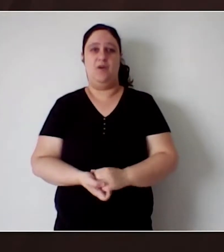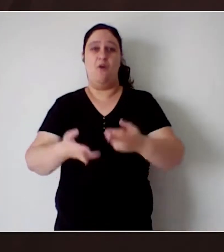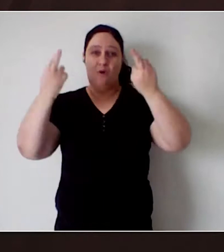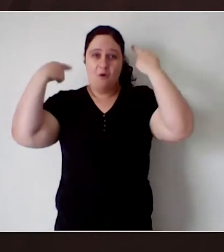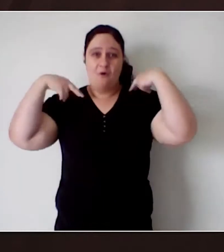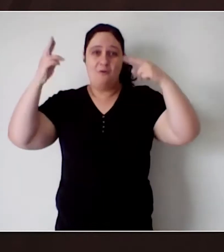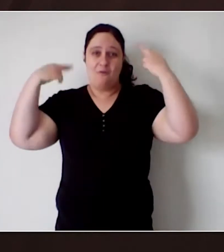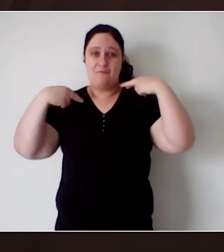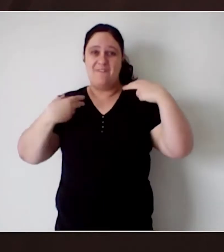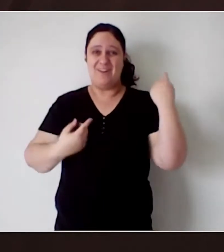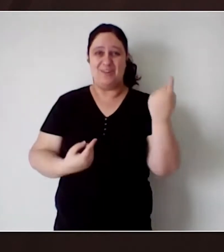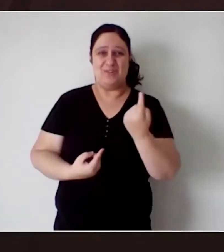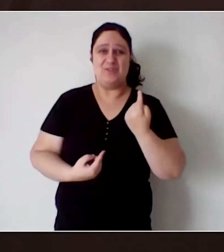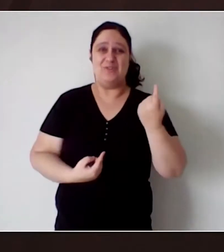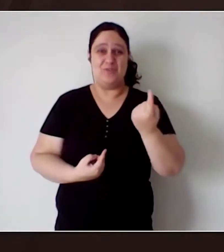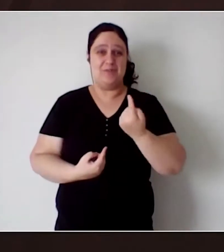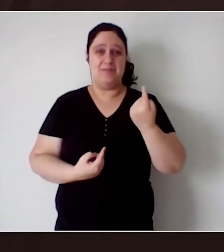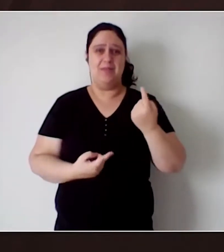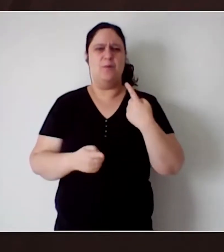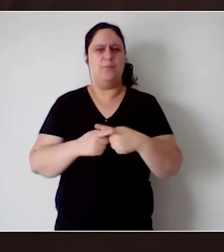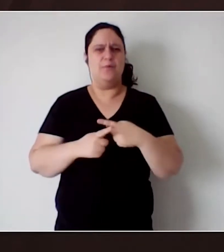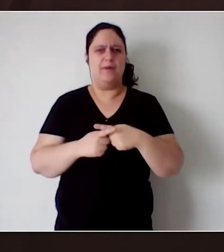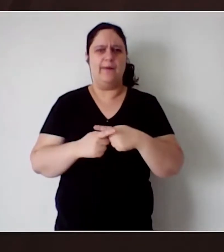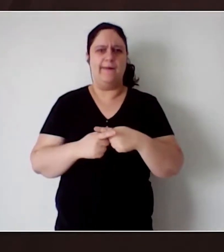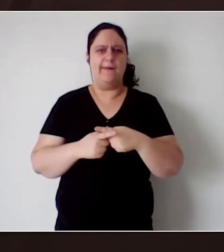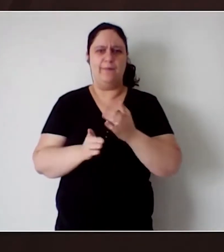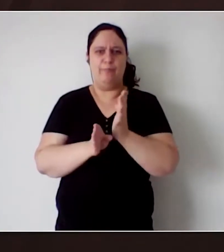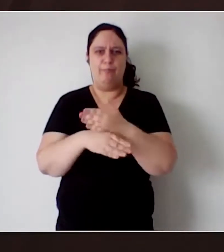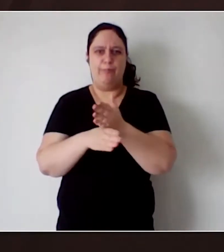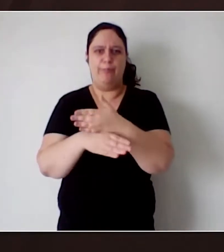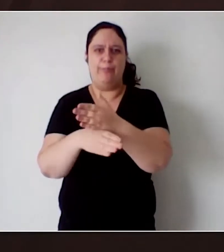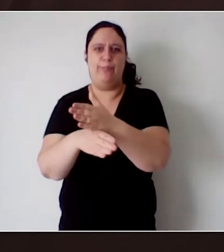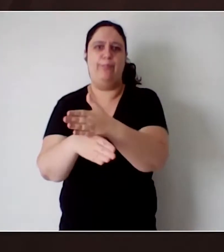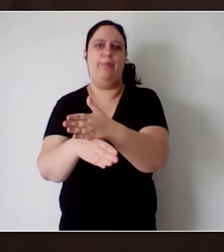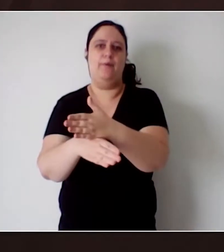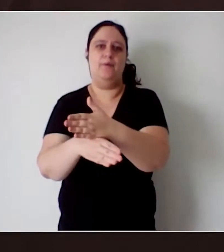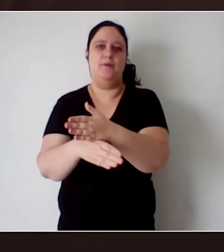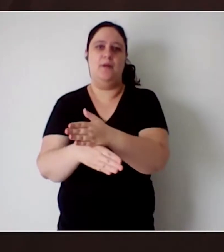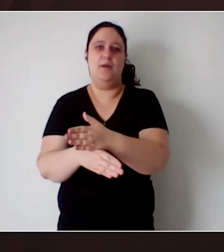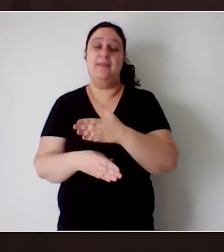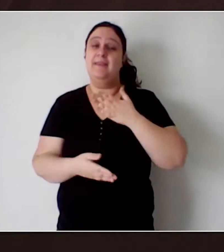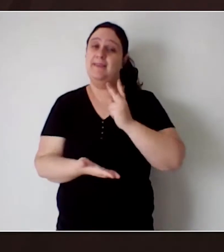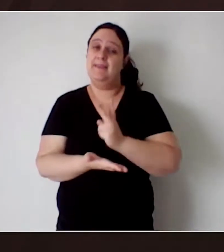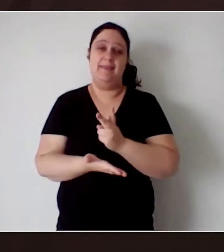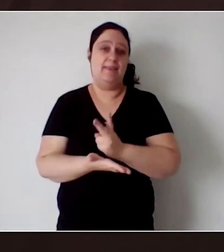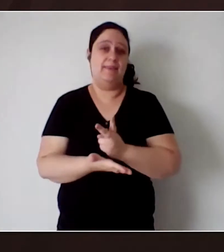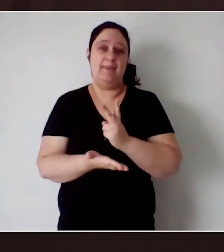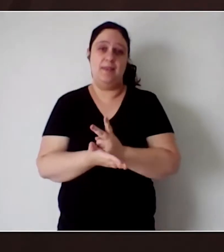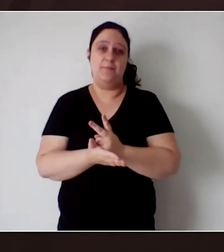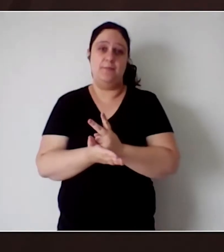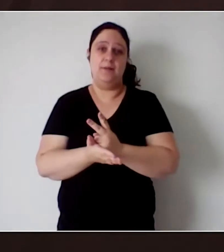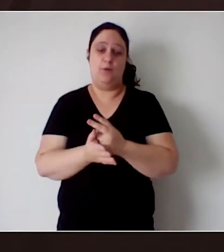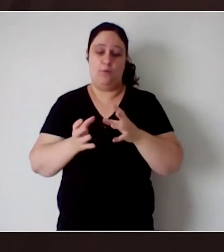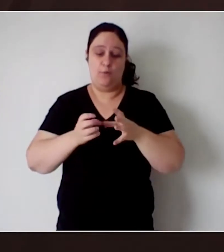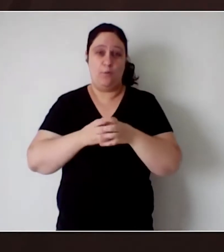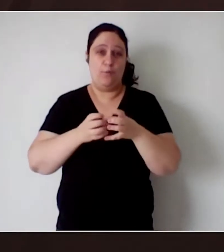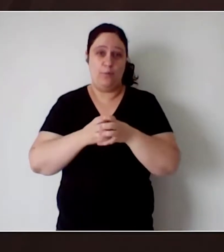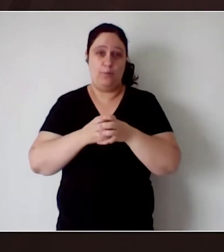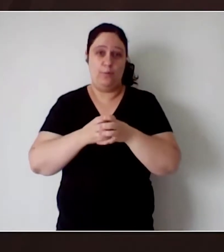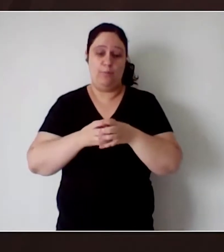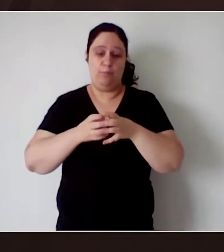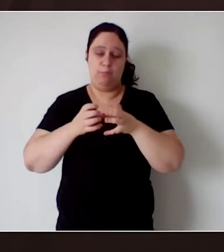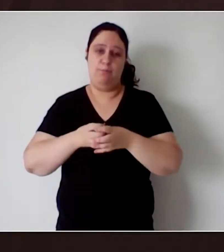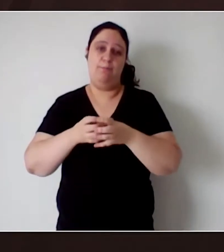Se estiver sozinha, está perdida. Então, geralmente andam em rebanho, tá? Então, graças a Deus, nós que cremos em